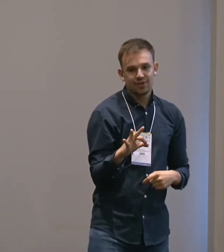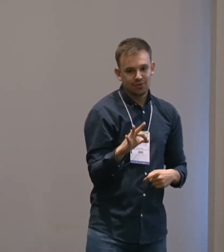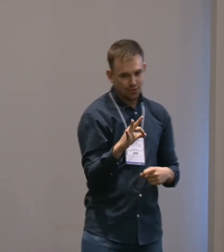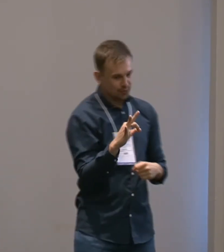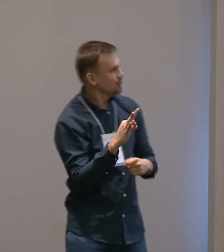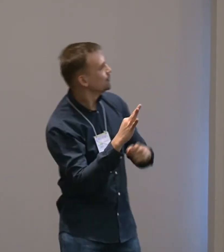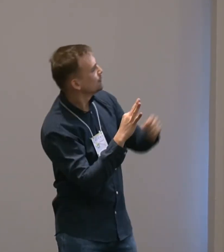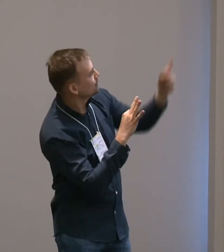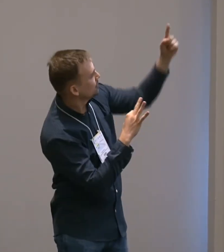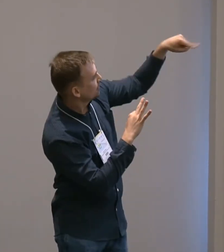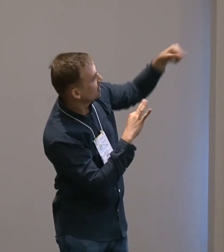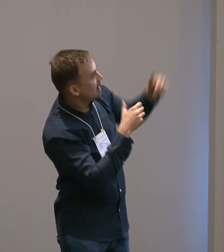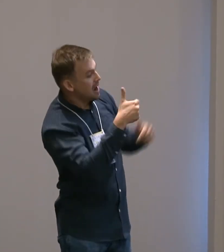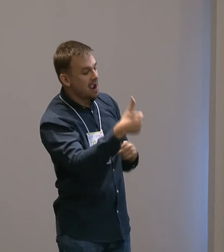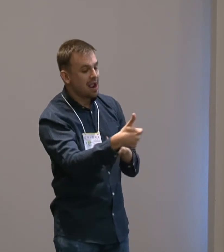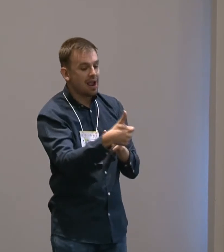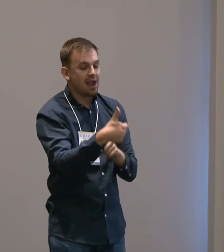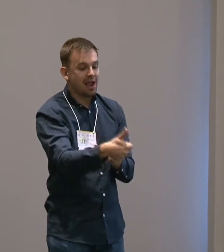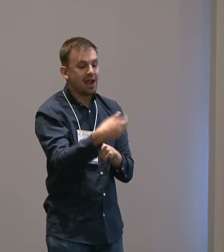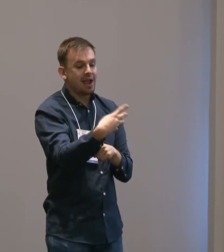no município eram 42% deles